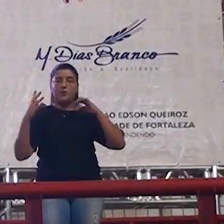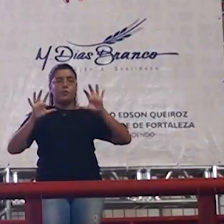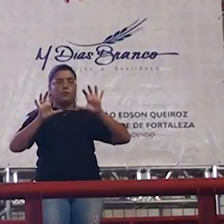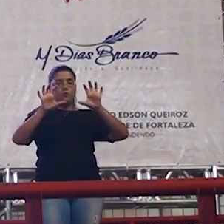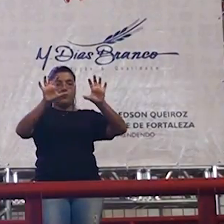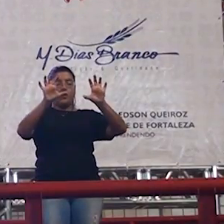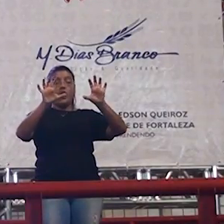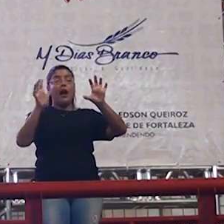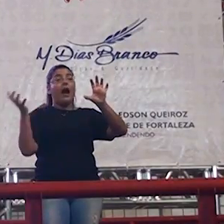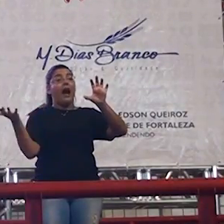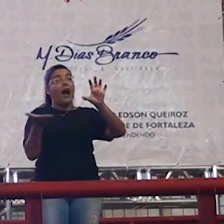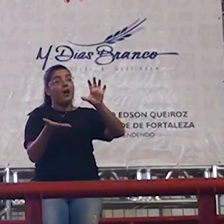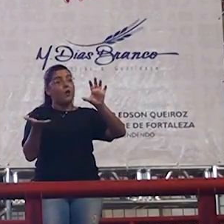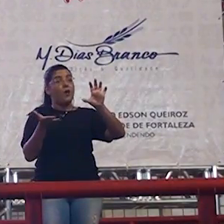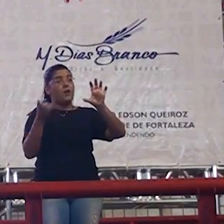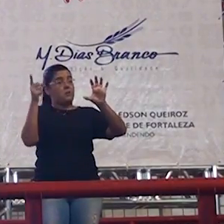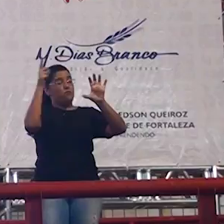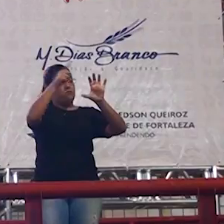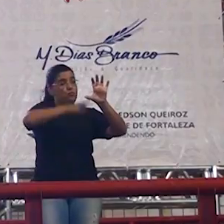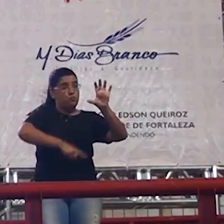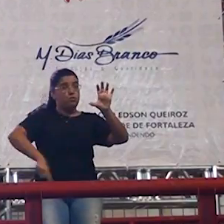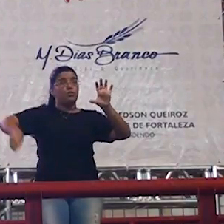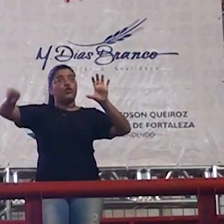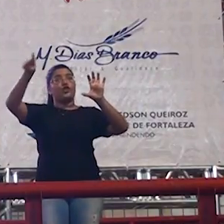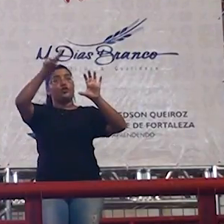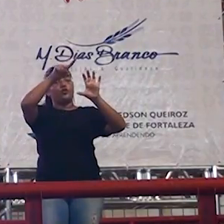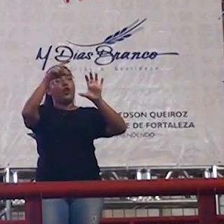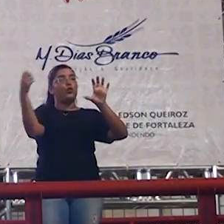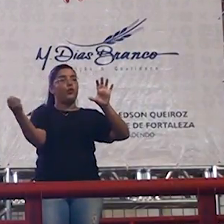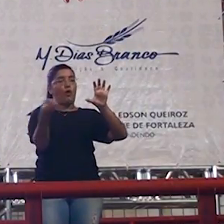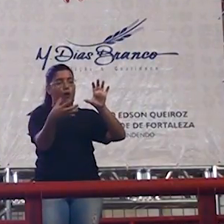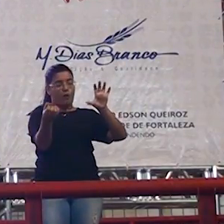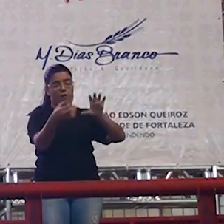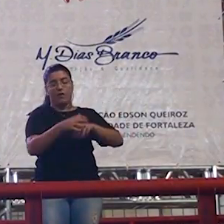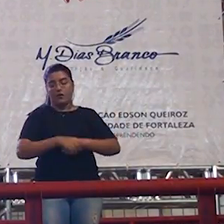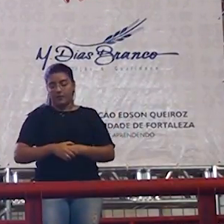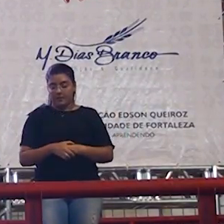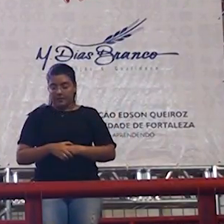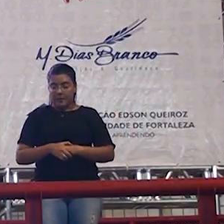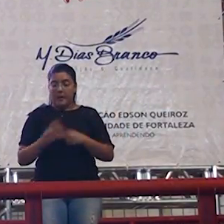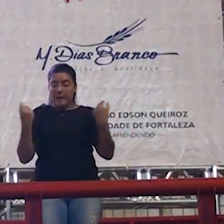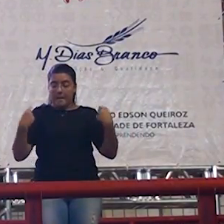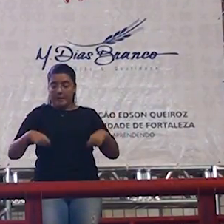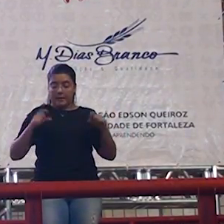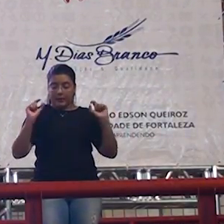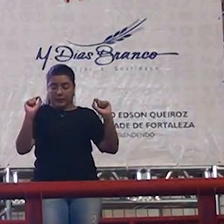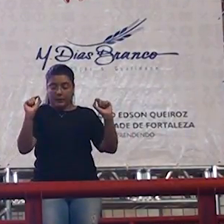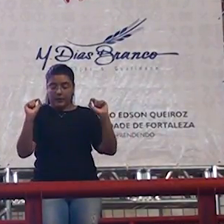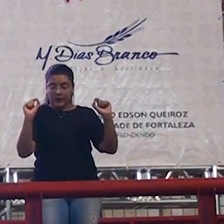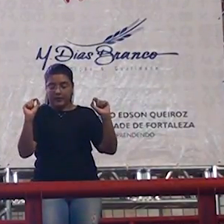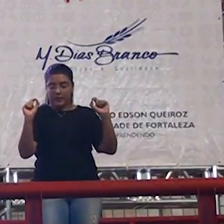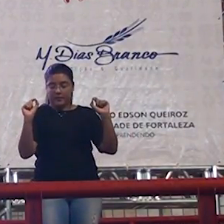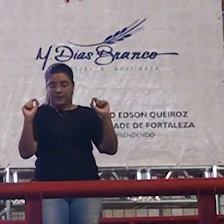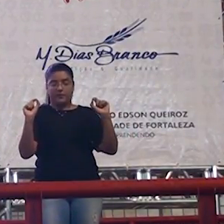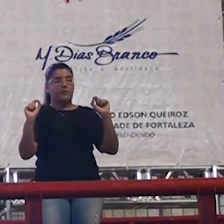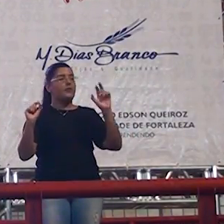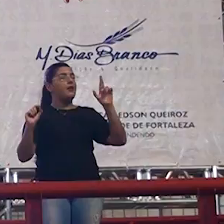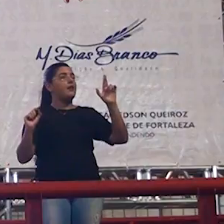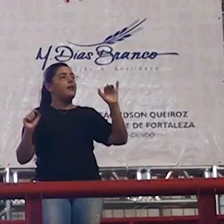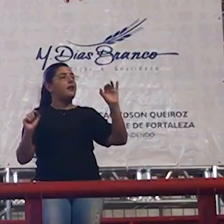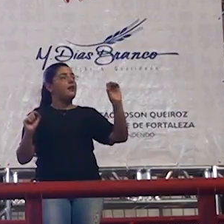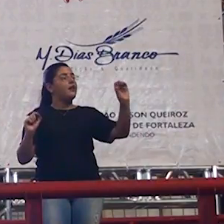Vamos agora calcular qual a área da antena nova. Mas para isso eu preciso de quê? Do